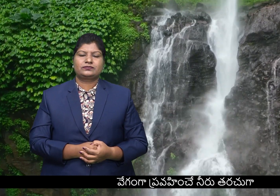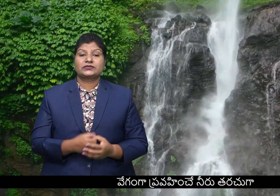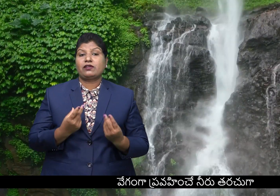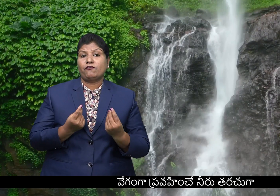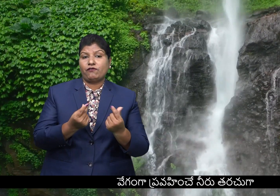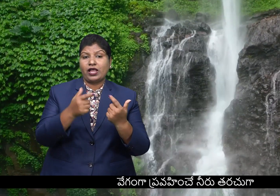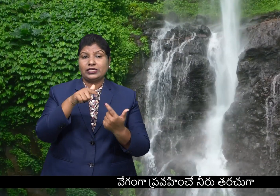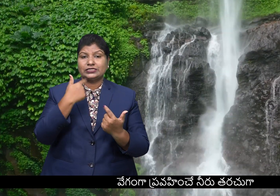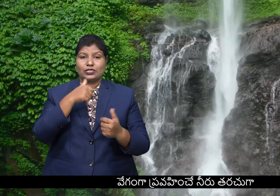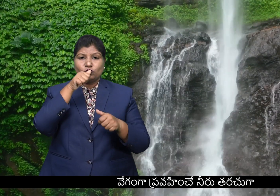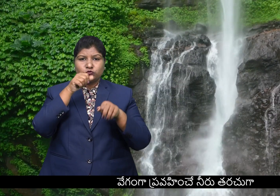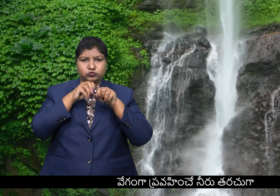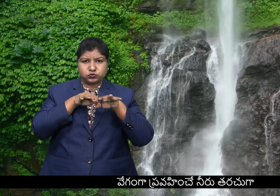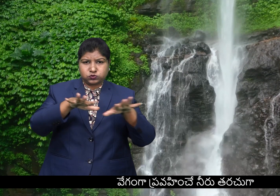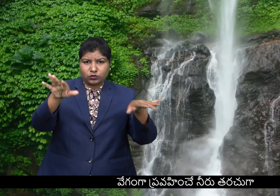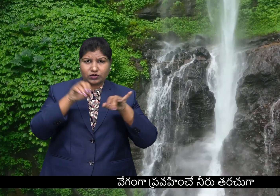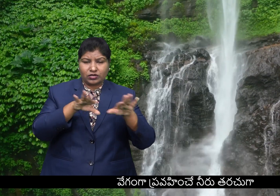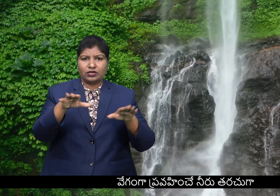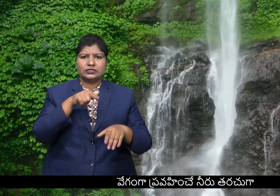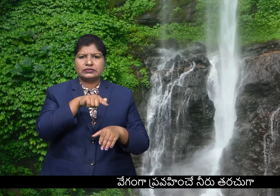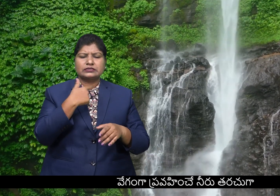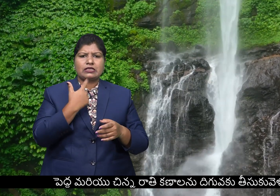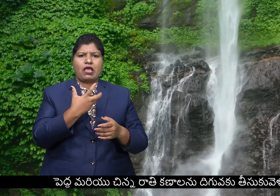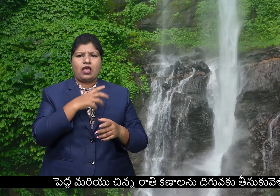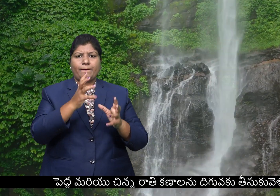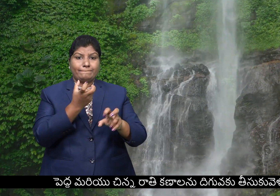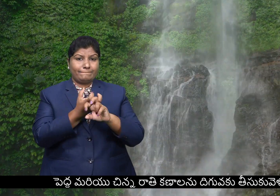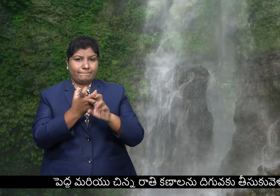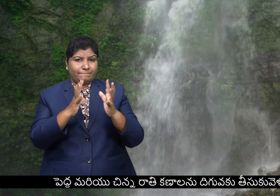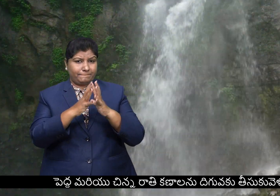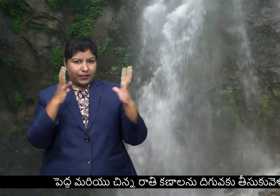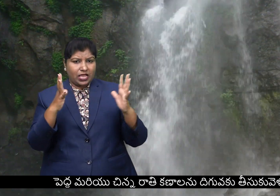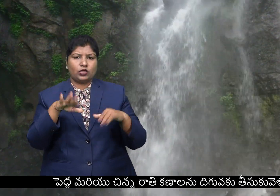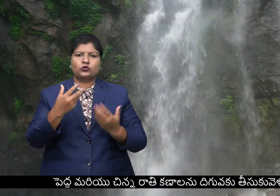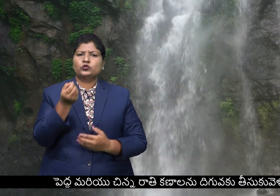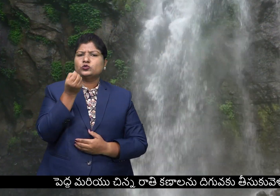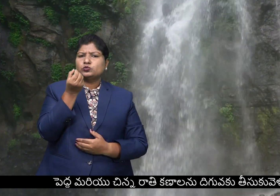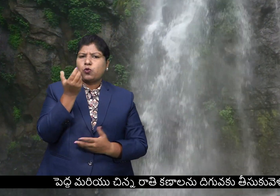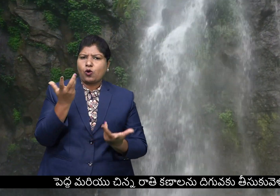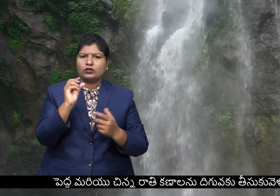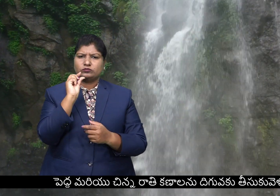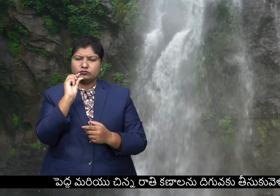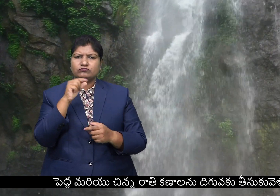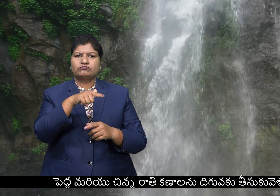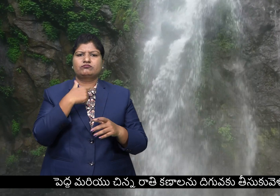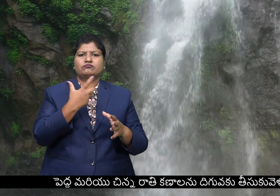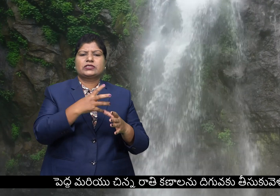వేగంగా ప్రవహించే నీరు తరచుగా పెద్ద మరియు చిన్న రాతి కణాలను దిగువకు తీసుకువెళుతుంది.